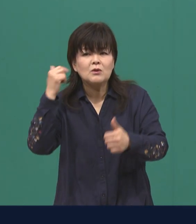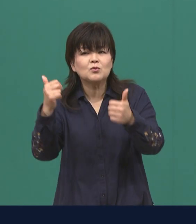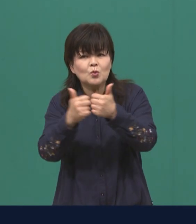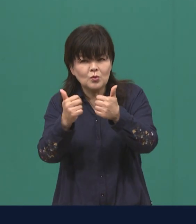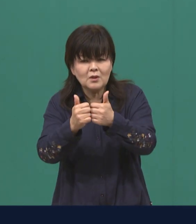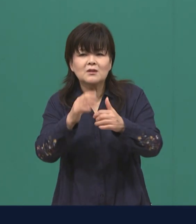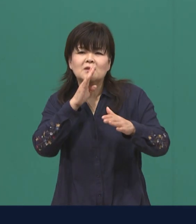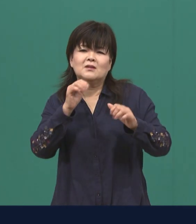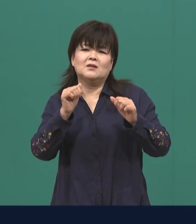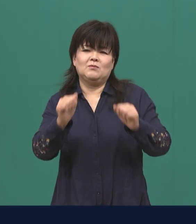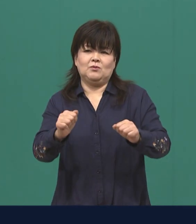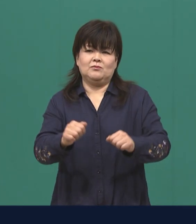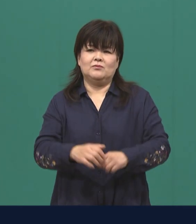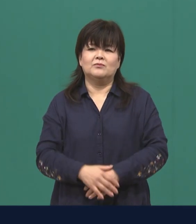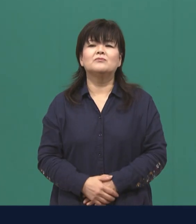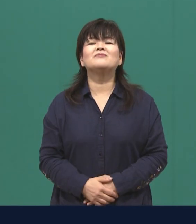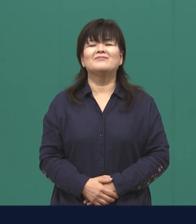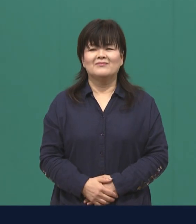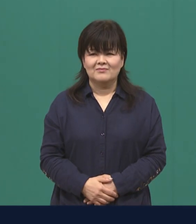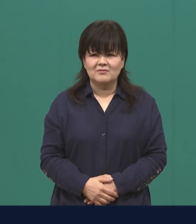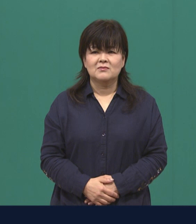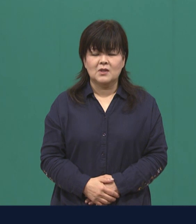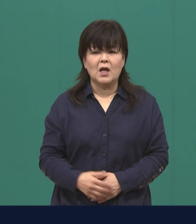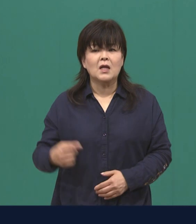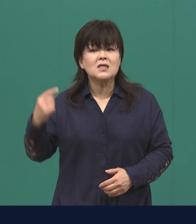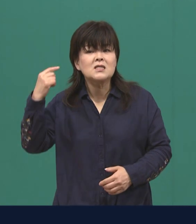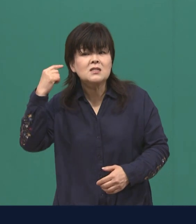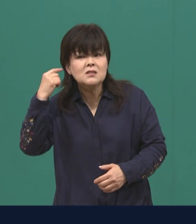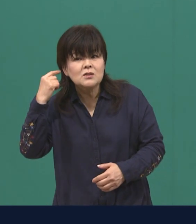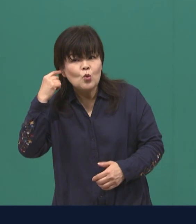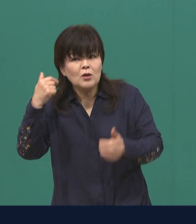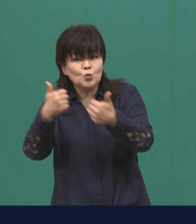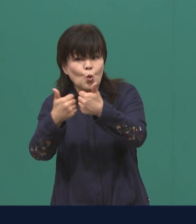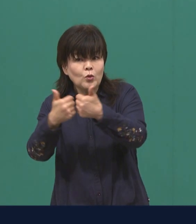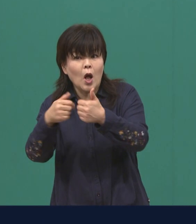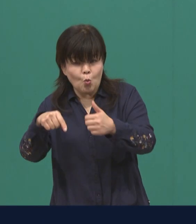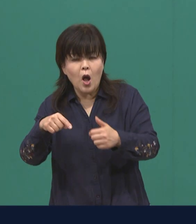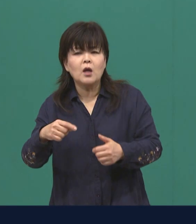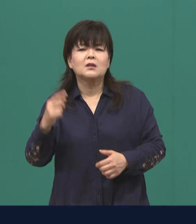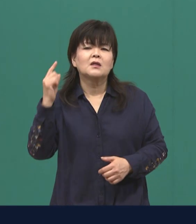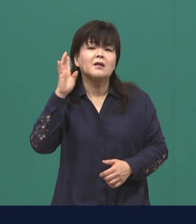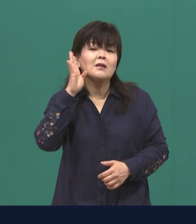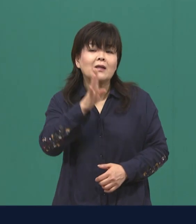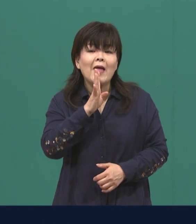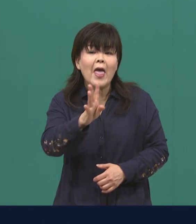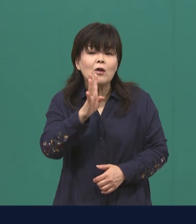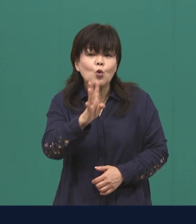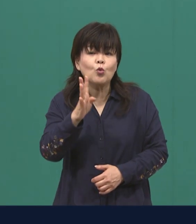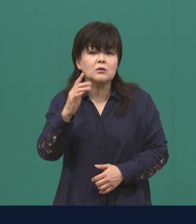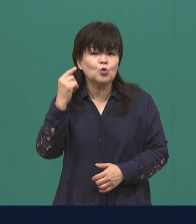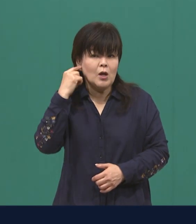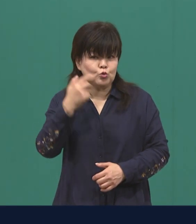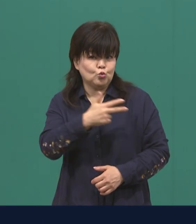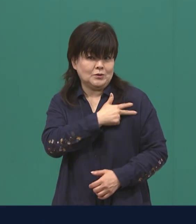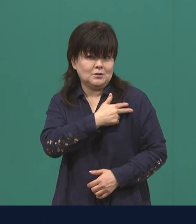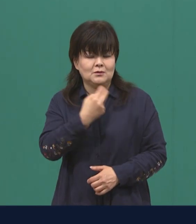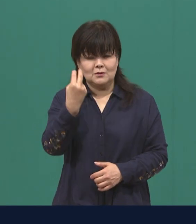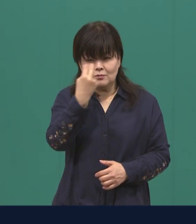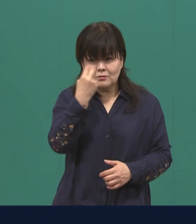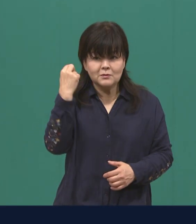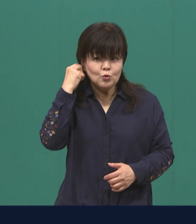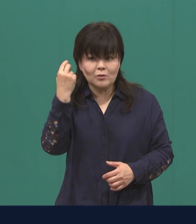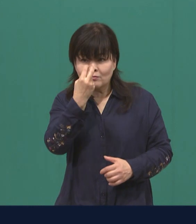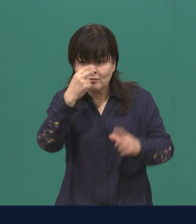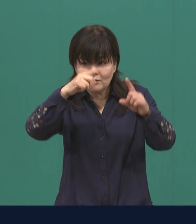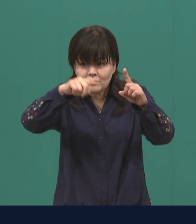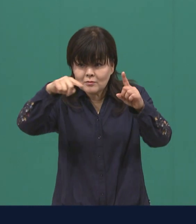ために聞こえの相談を実施しています。聞こえの相談は言語聴覚士が聞こえの